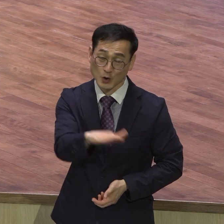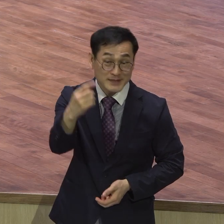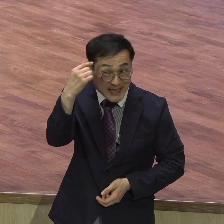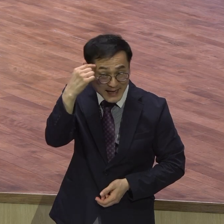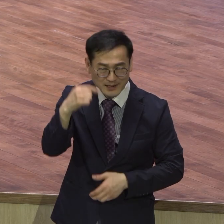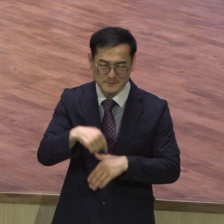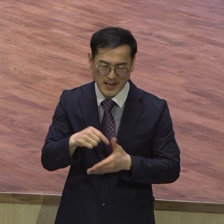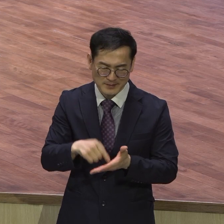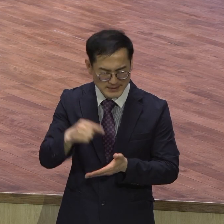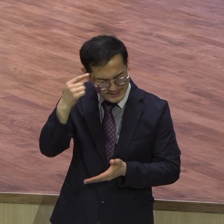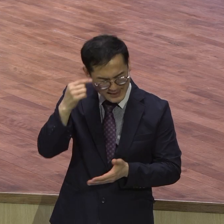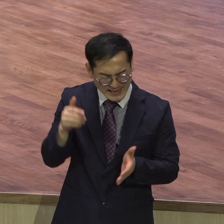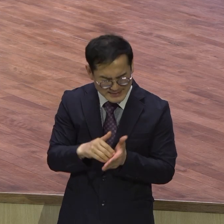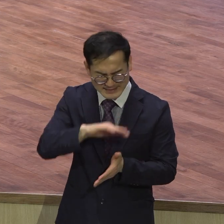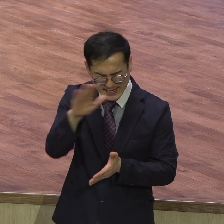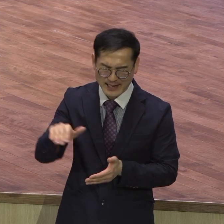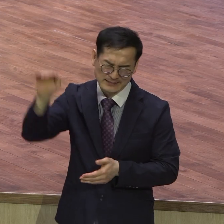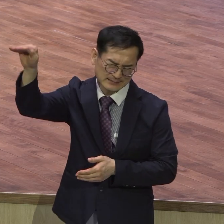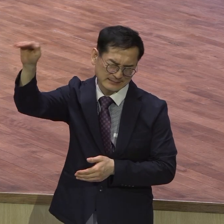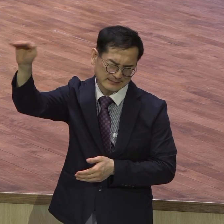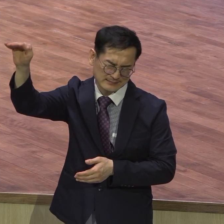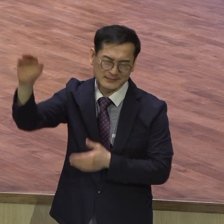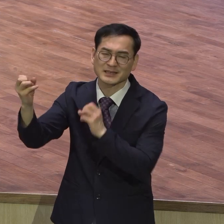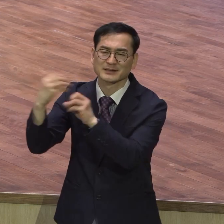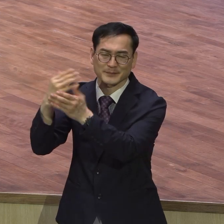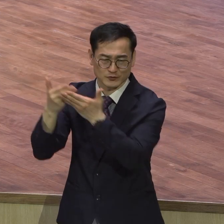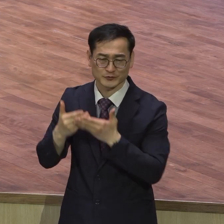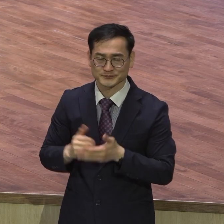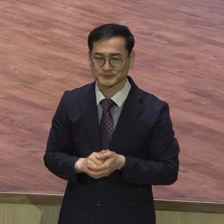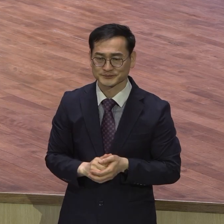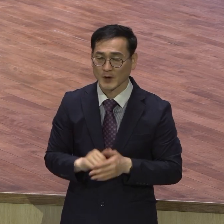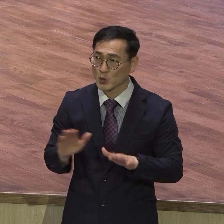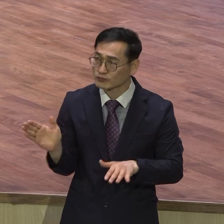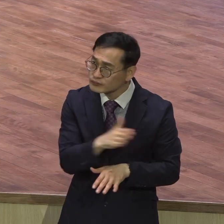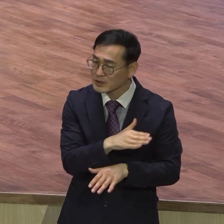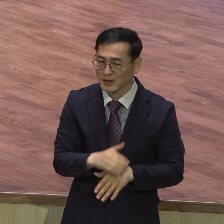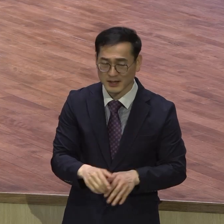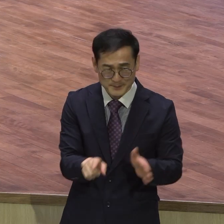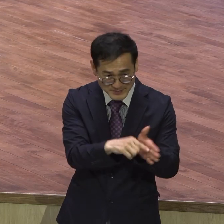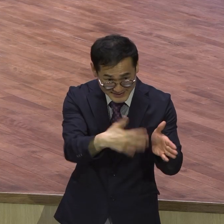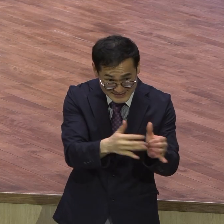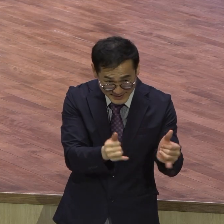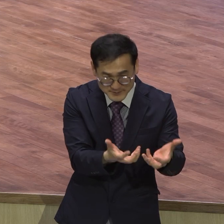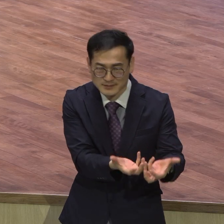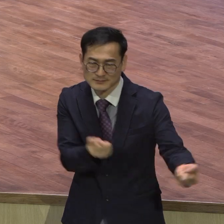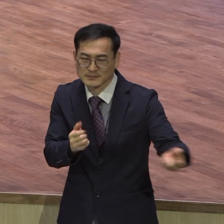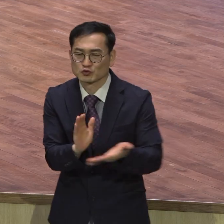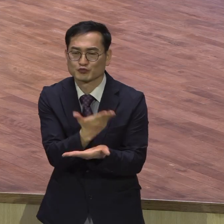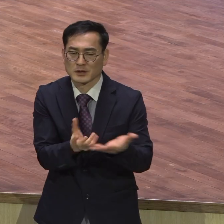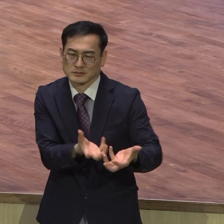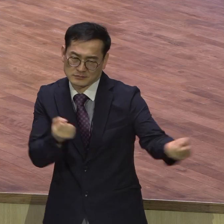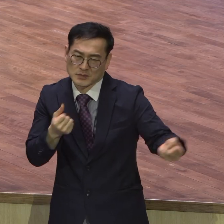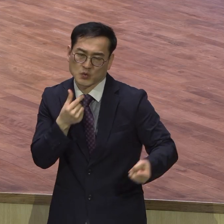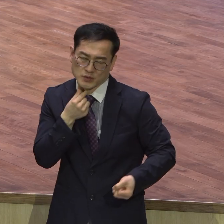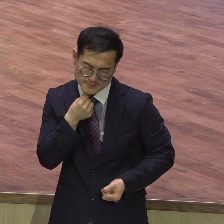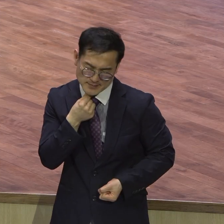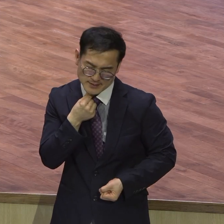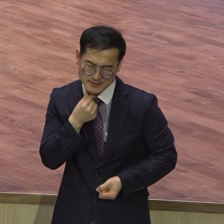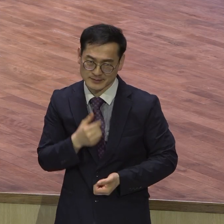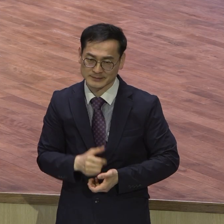간섭한다 그래서 구별된 존재감 가족을 살아봐 하나님 오늘부터 내가 불신자와 차별화된 이 종교인들과